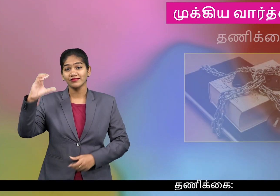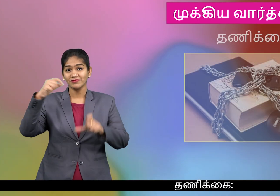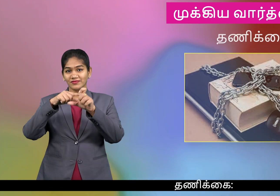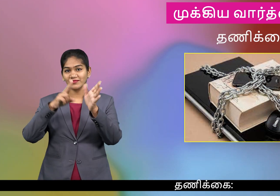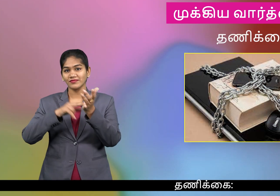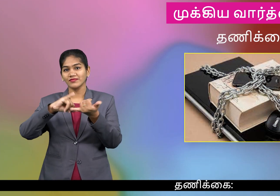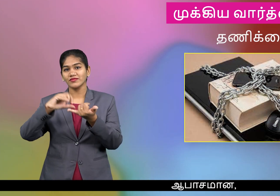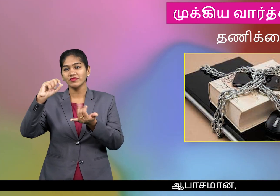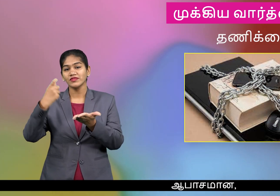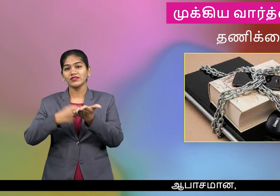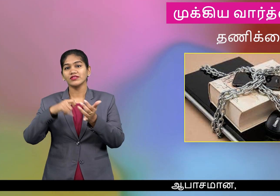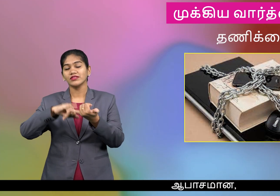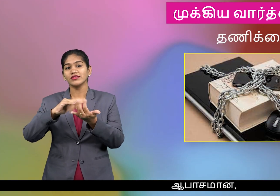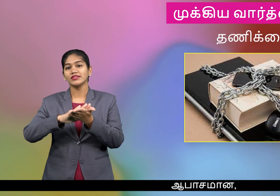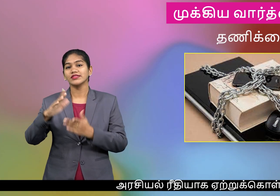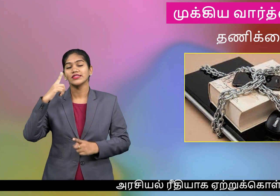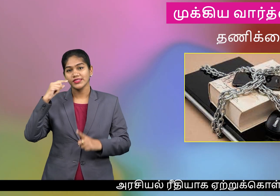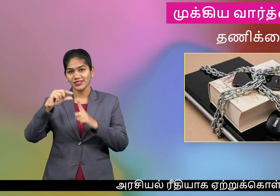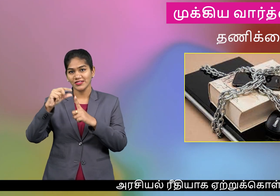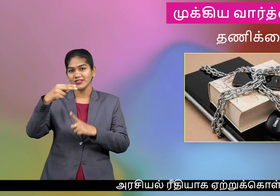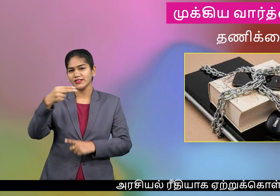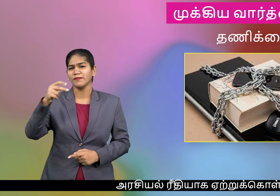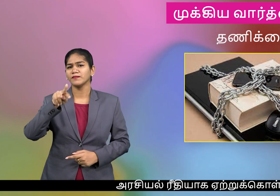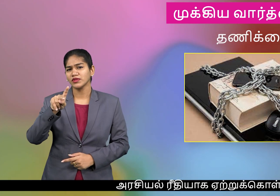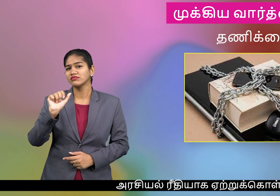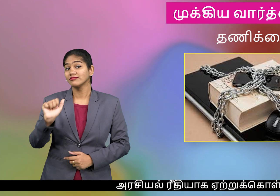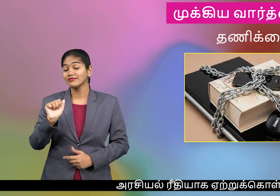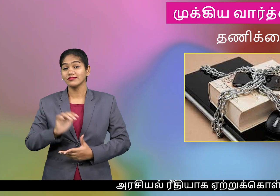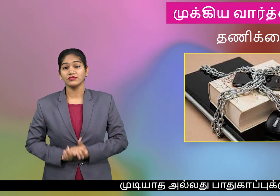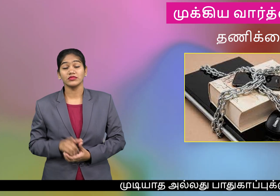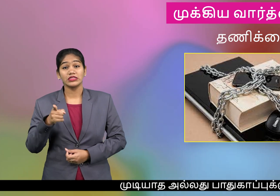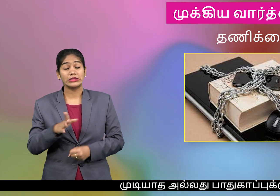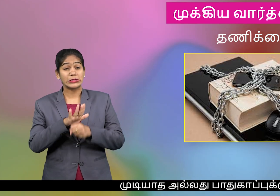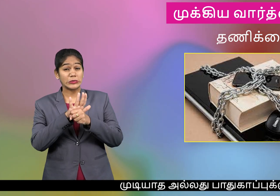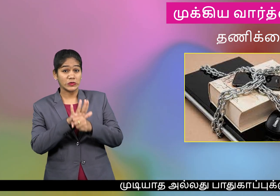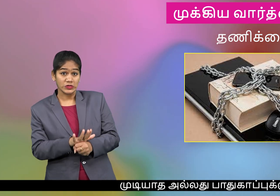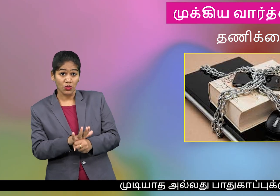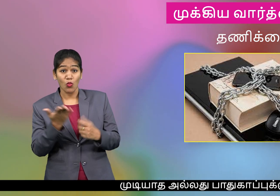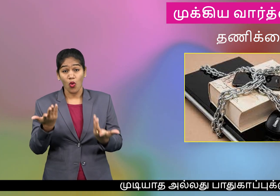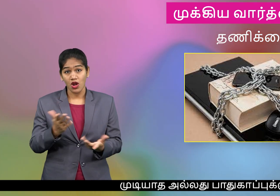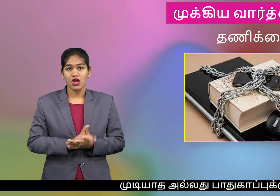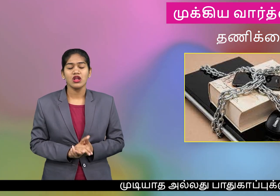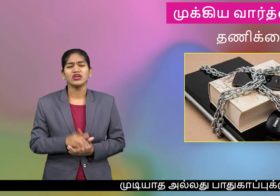தணிக்கை: ஆபாசமான, அரசியல் ரீதியாக ஏற்றுக்கொள்ள முடியாத அல்லது